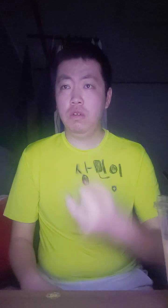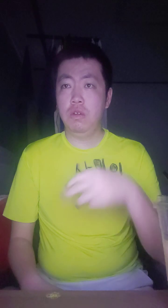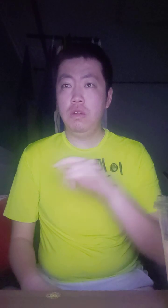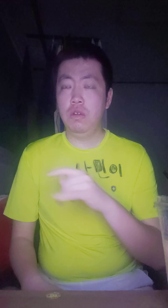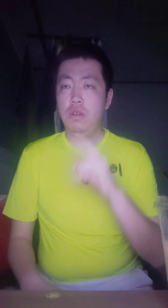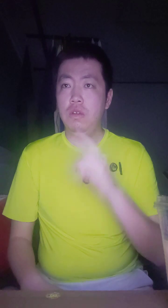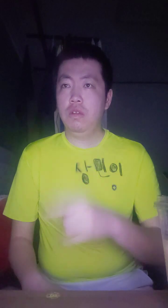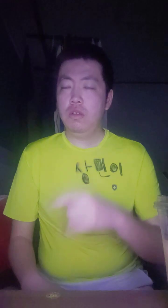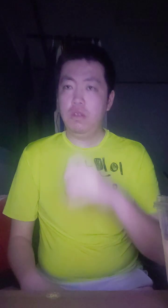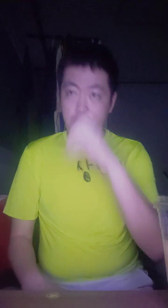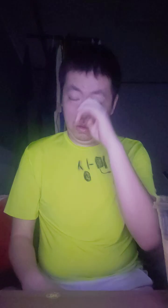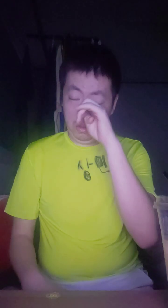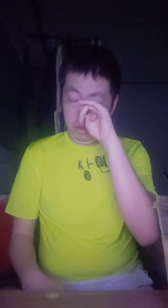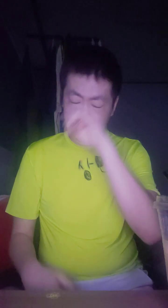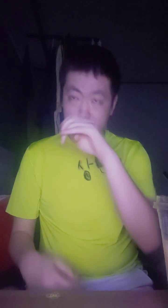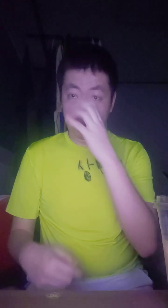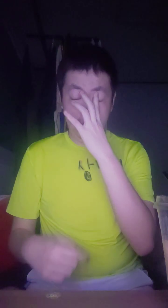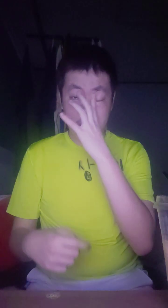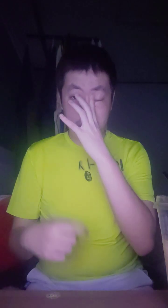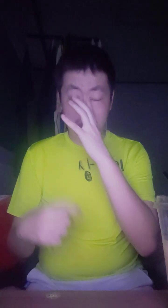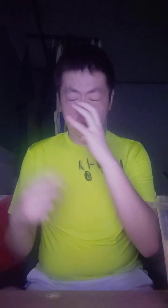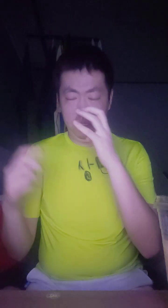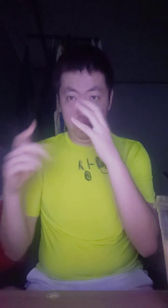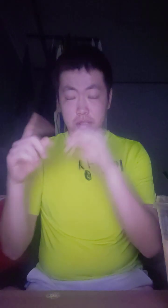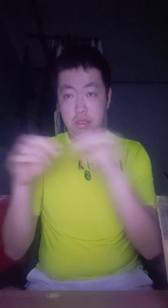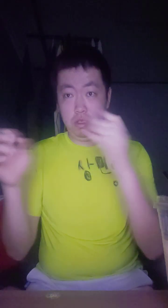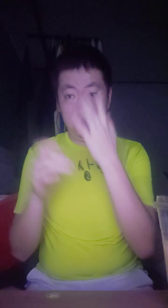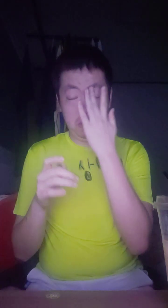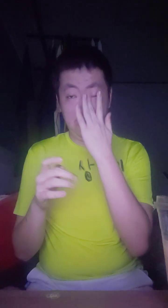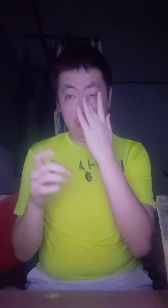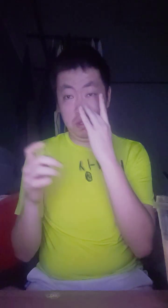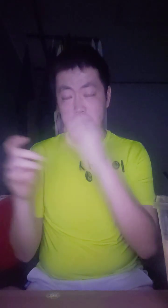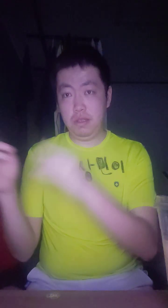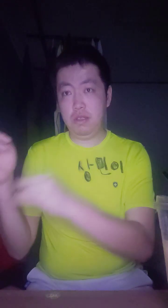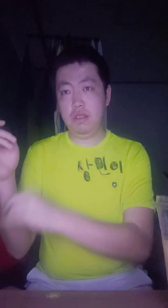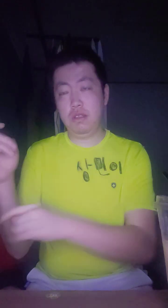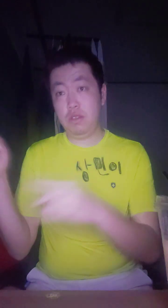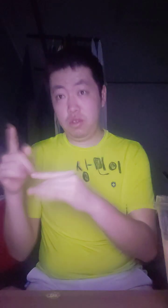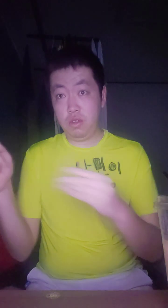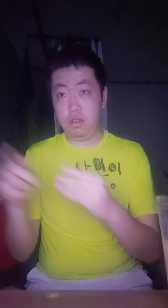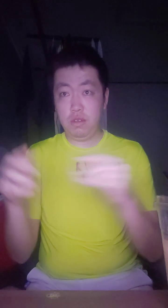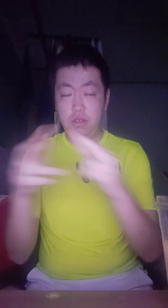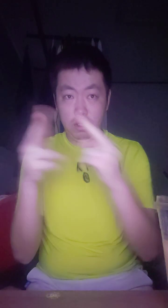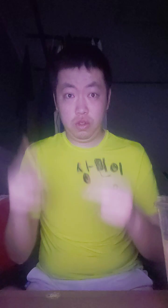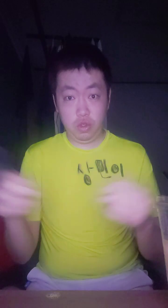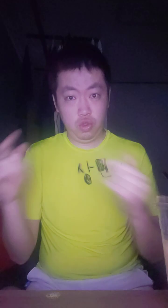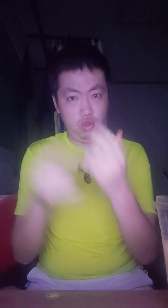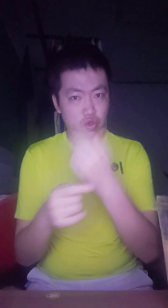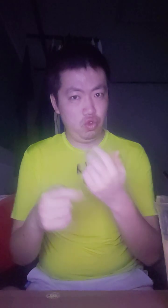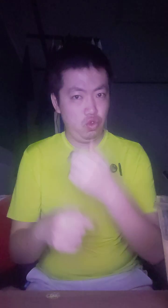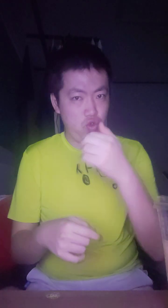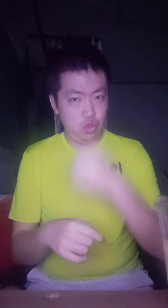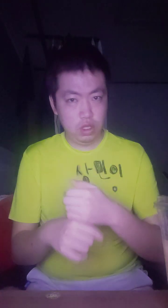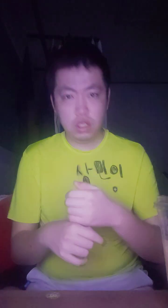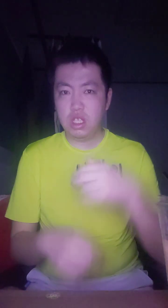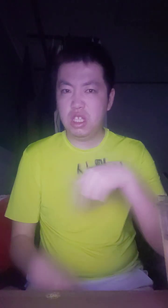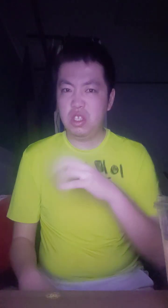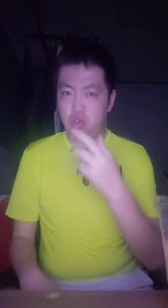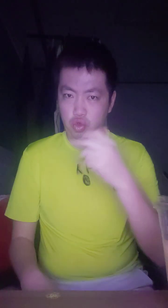결과 변전소의 전력 설비 보호 장치, 즉 가스 절연 대폐 장치를 보수하던 작업자들의 실수